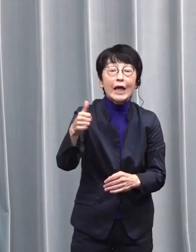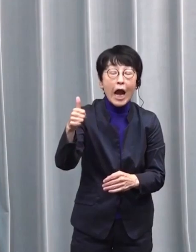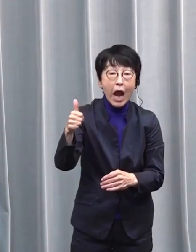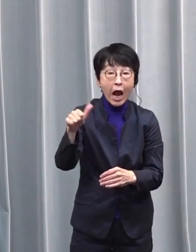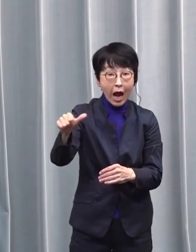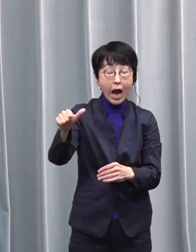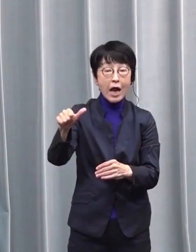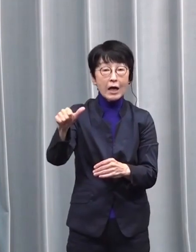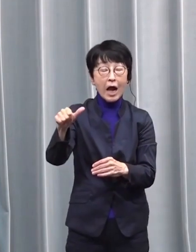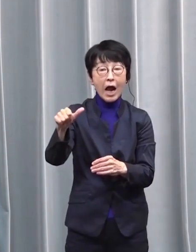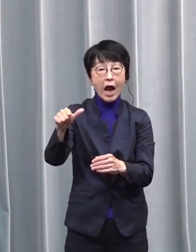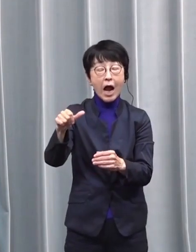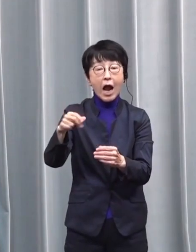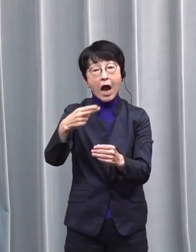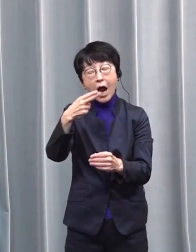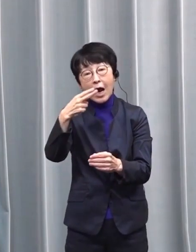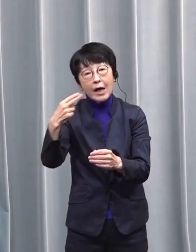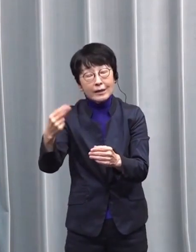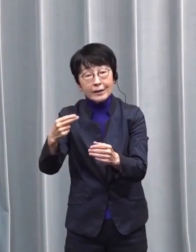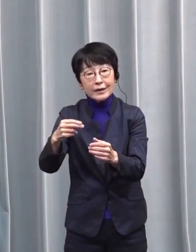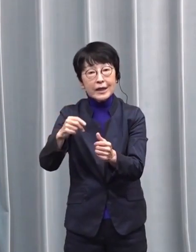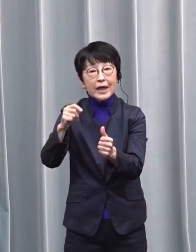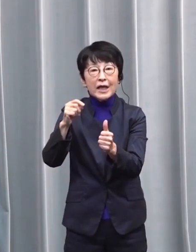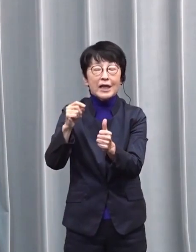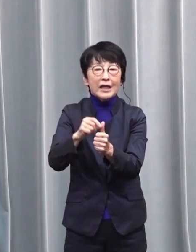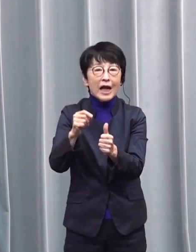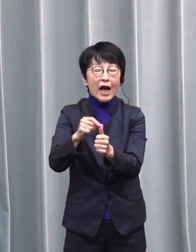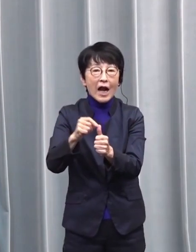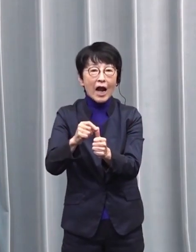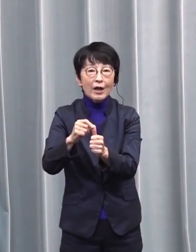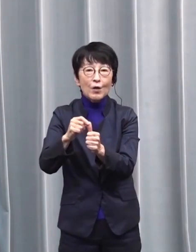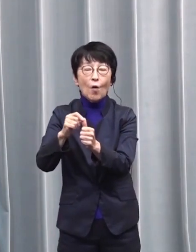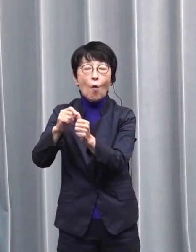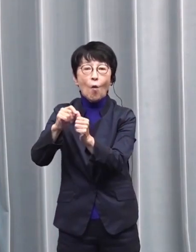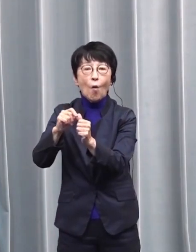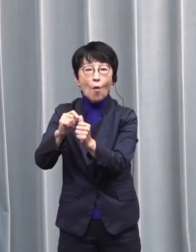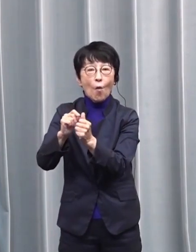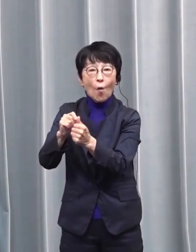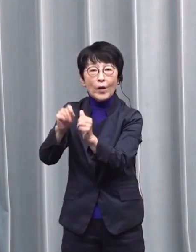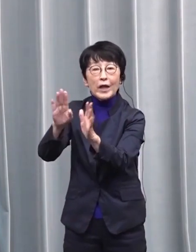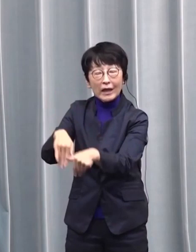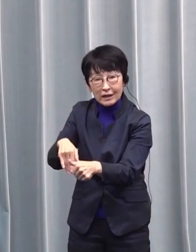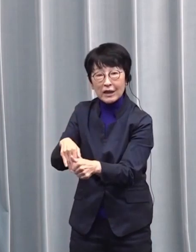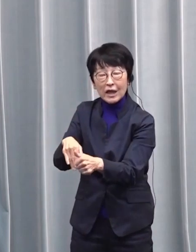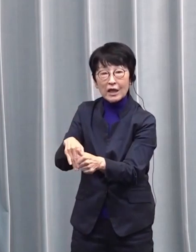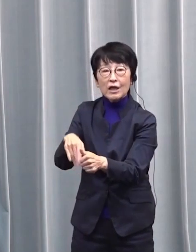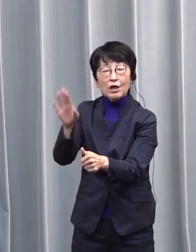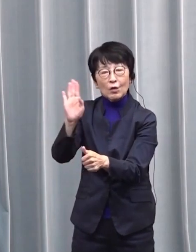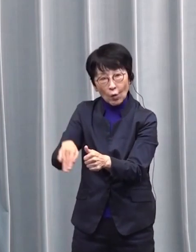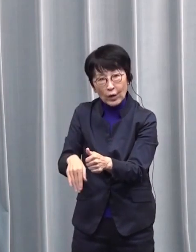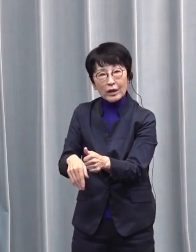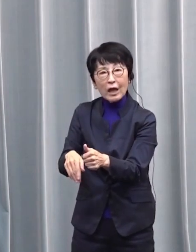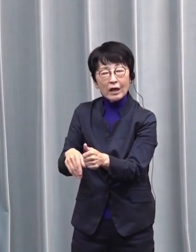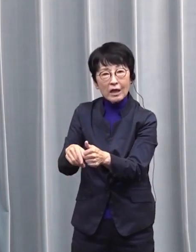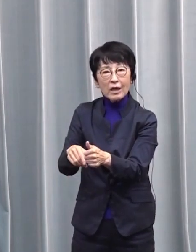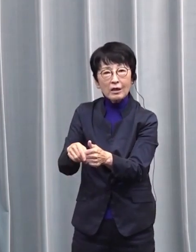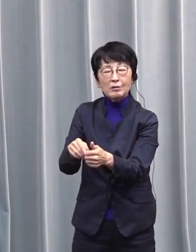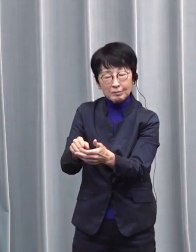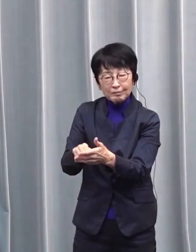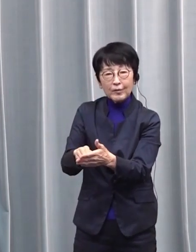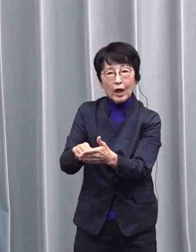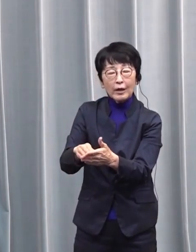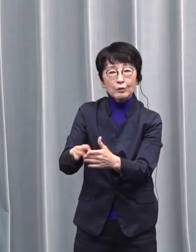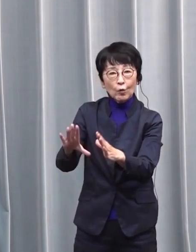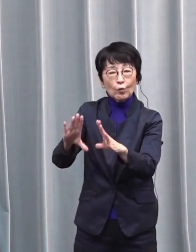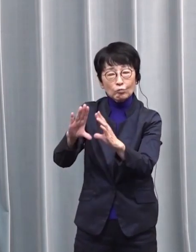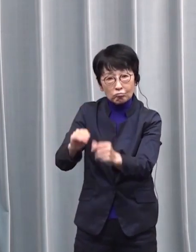しまって、これからこれを揉み消してくると言って、まあ、部屋を出てった、ホテルの部屋を出てったということが2回あったそうです。で、